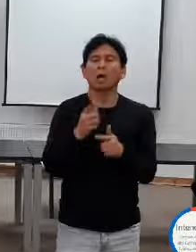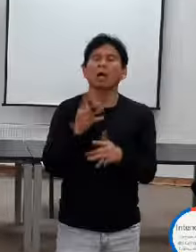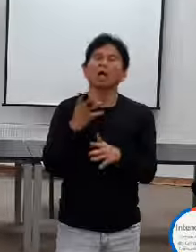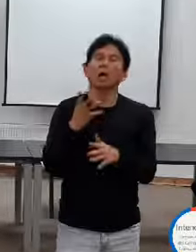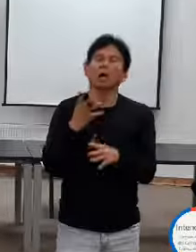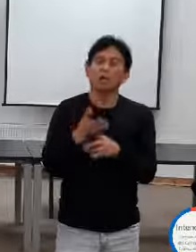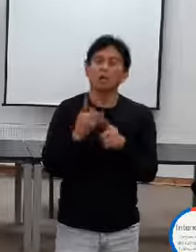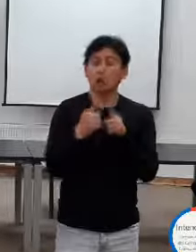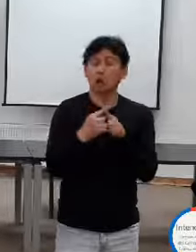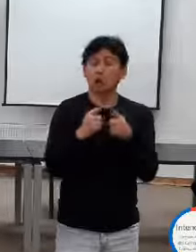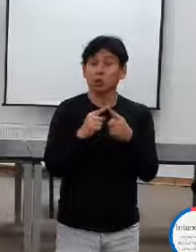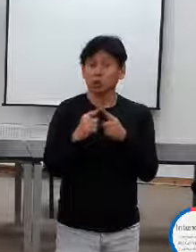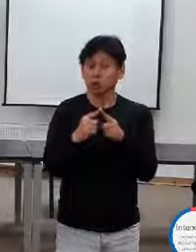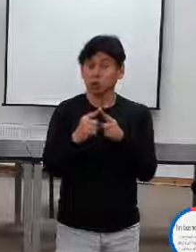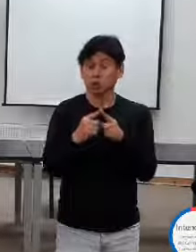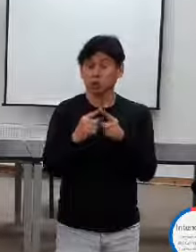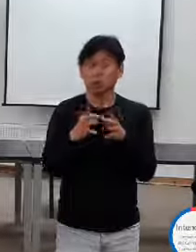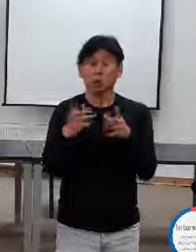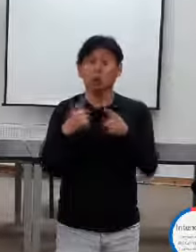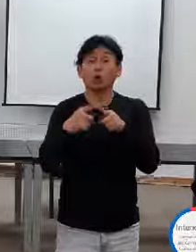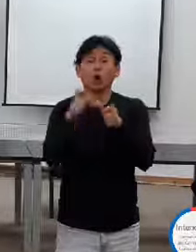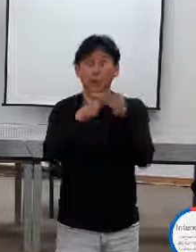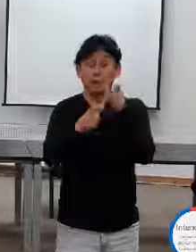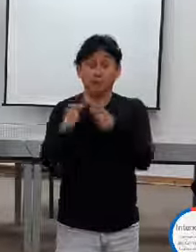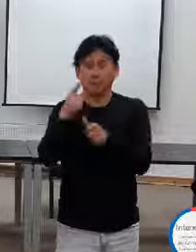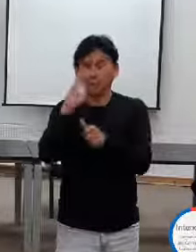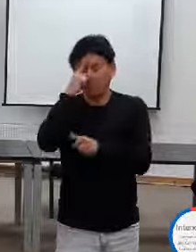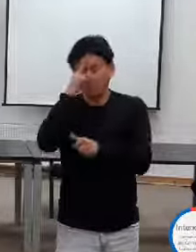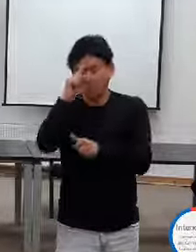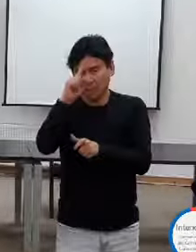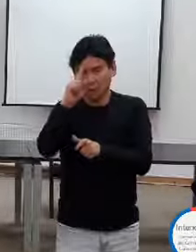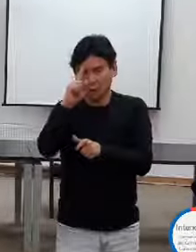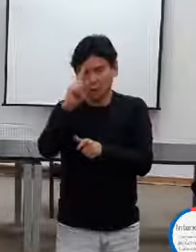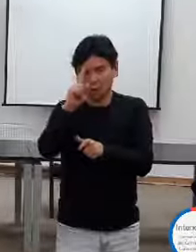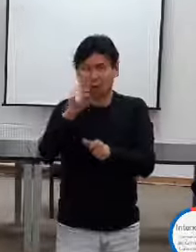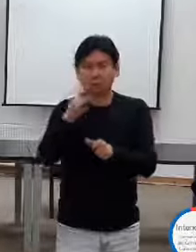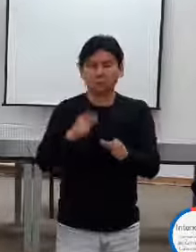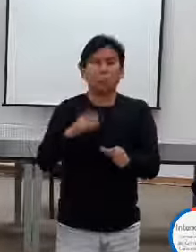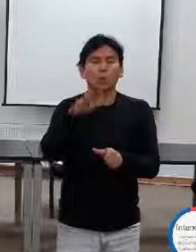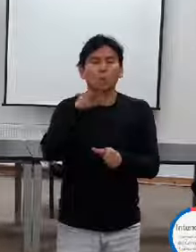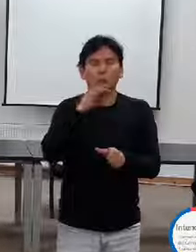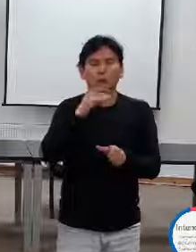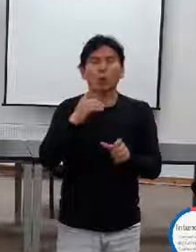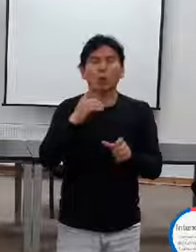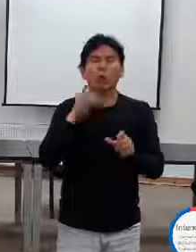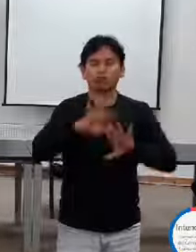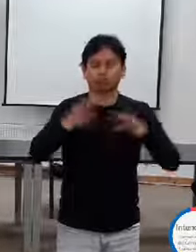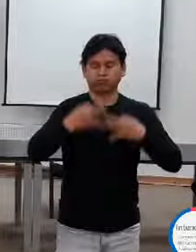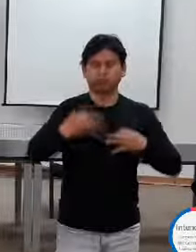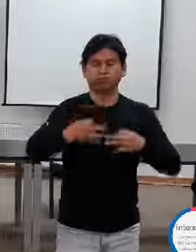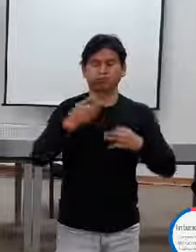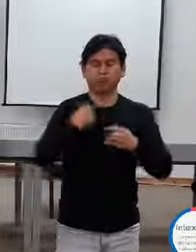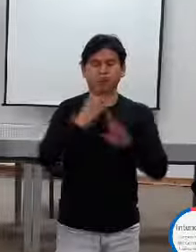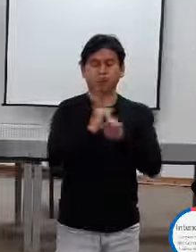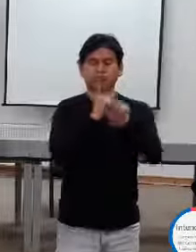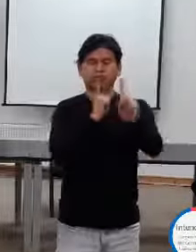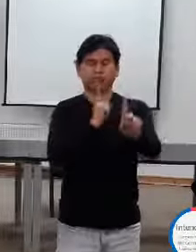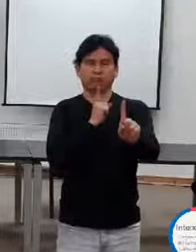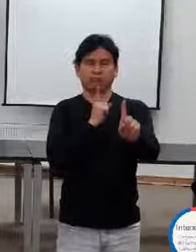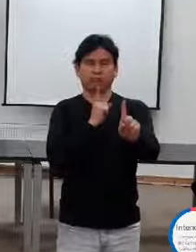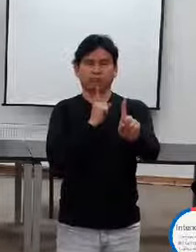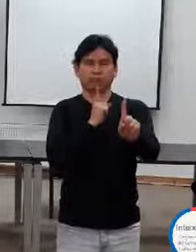sanitaria, algunos contactos pero no intensos con otras personas pero que empleaban y utilizaban elementos de protección personal para garantizar